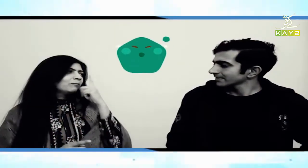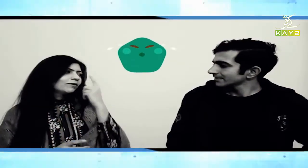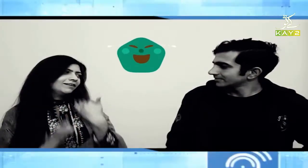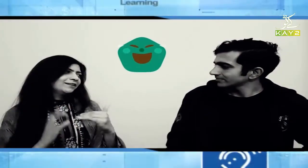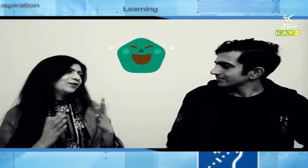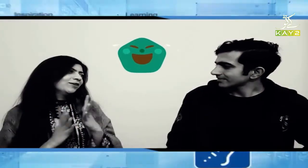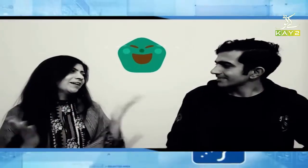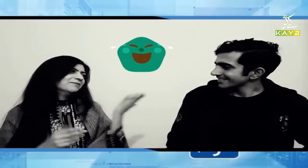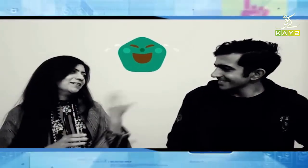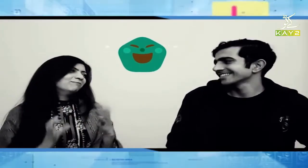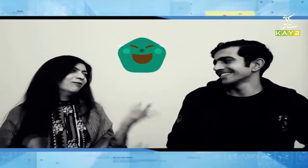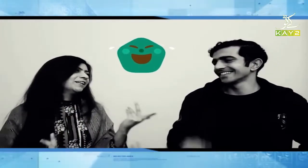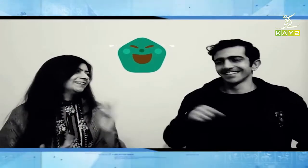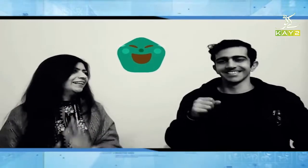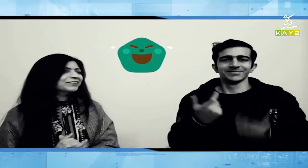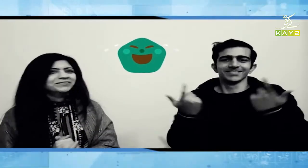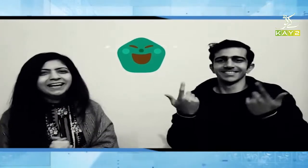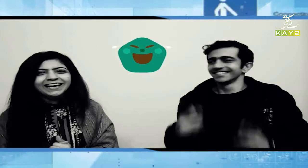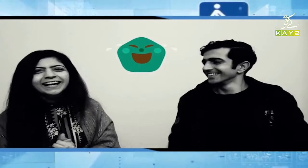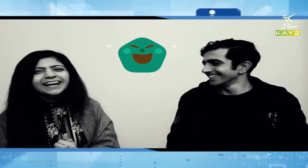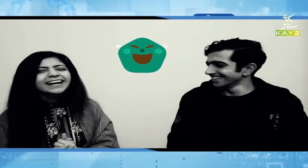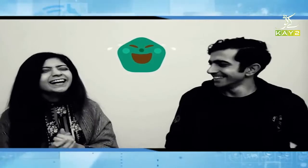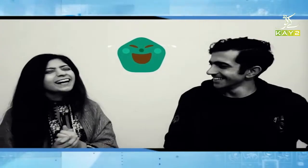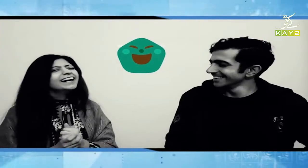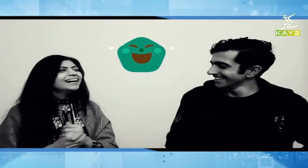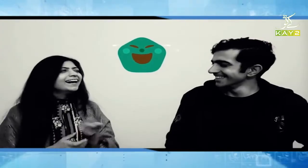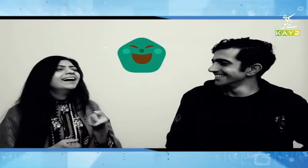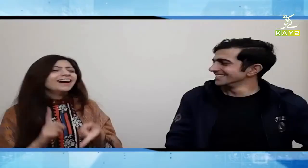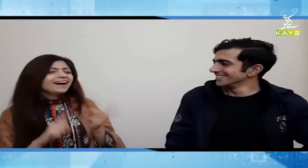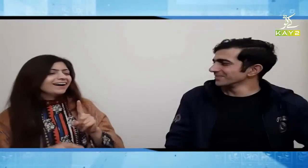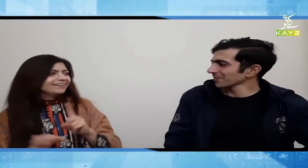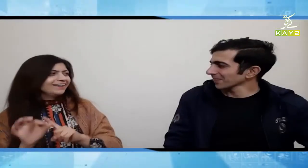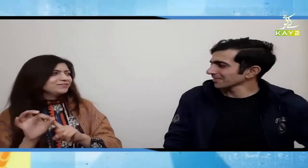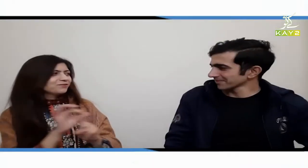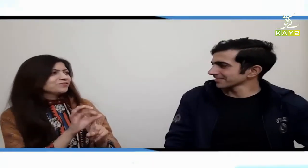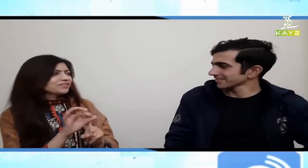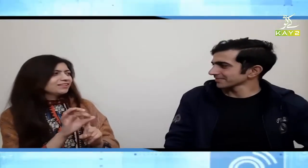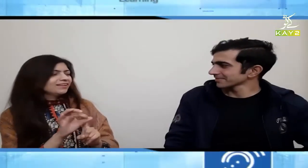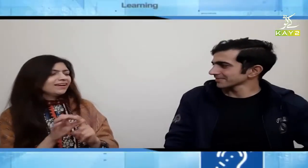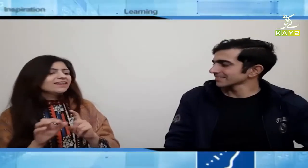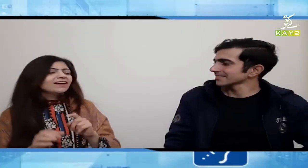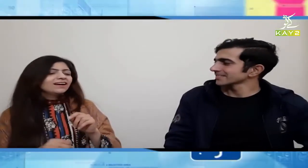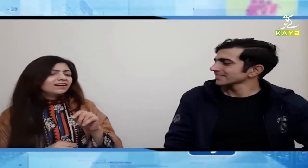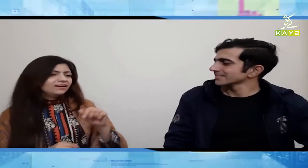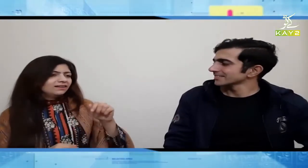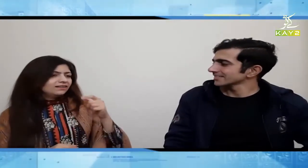सब लड़कियों के कमेंट्स बहुत आते हैं तुम्हें। अगला जो क्वेश्चन है,